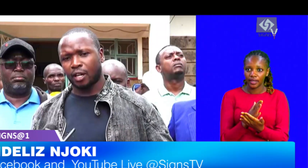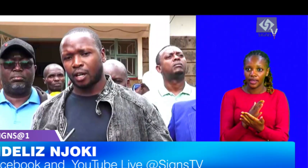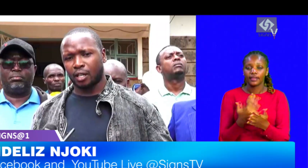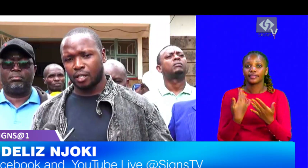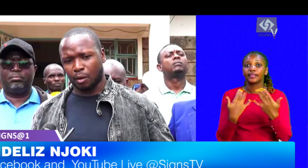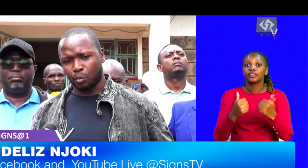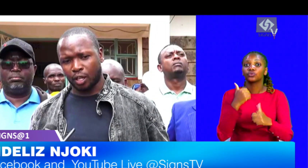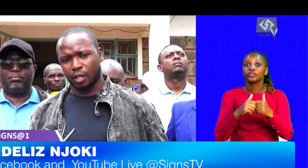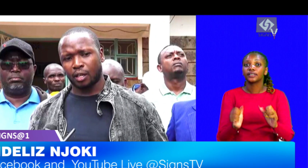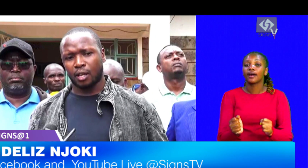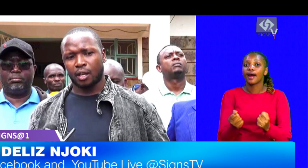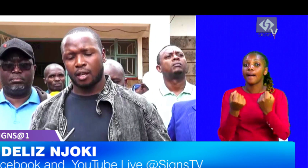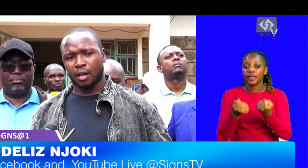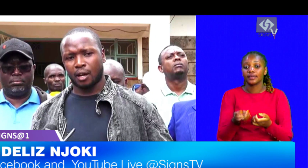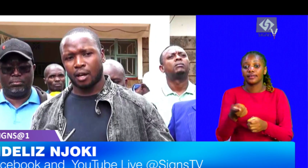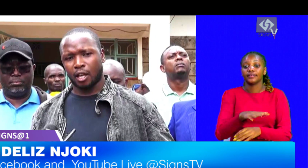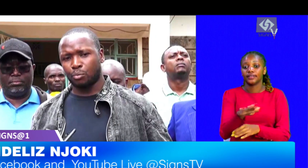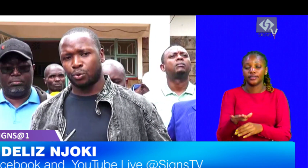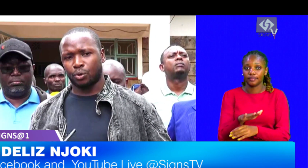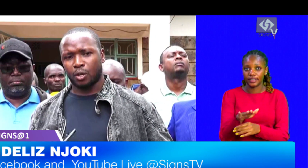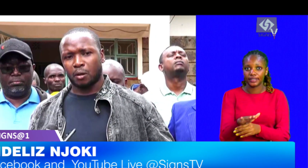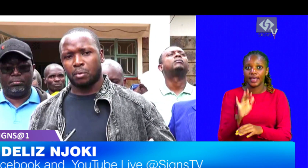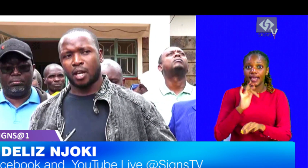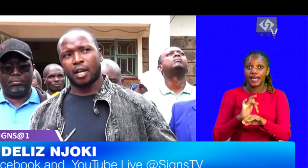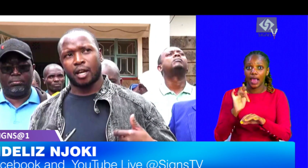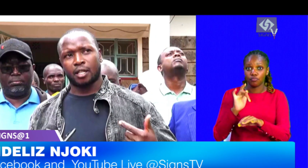yanafanyika sehemu hii ya Embu pia yanaweza